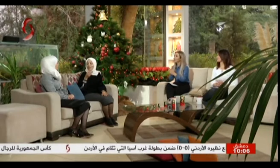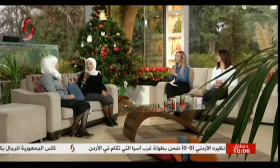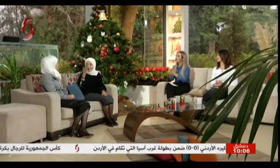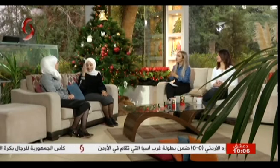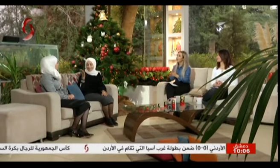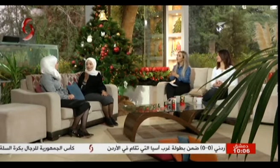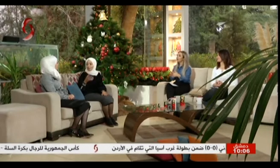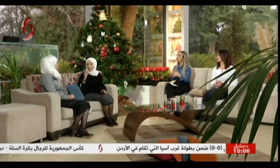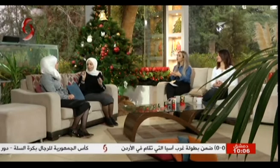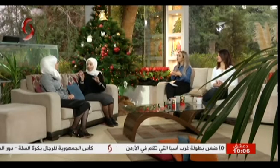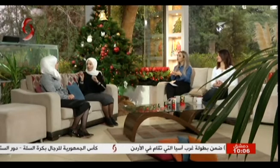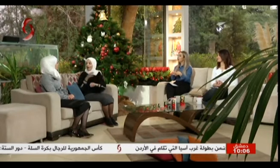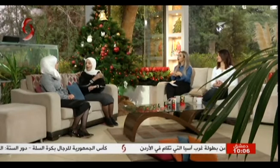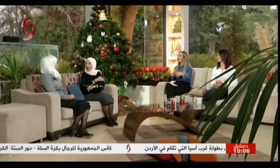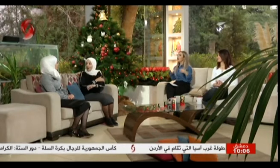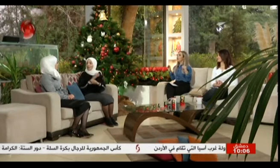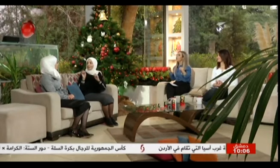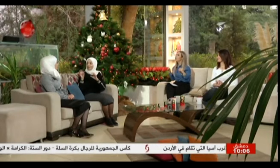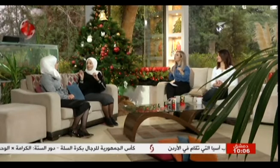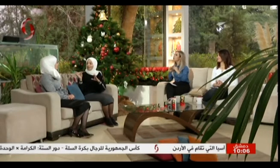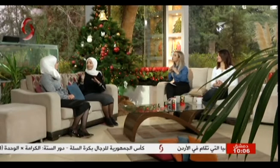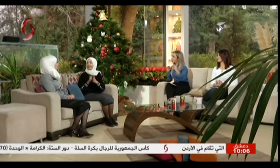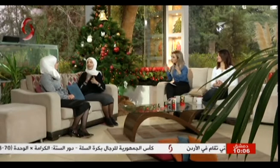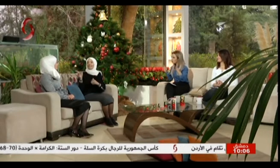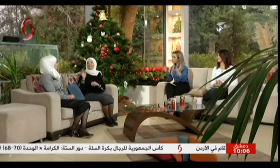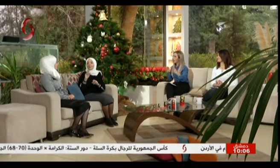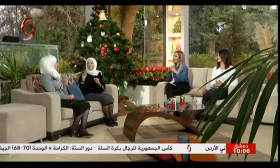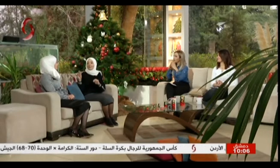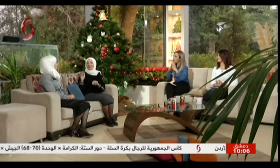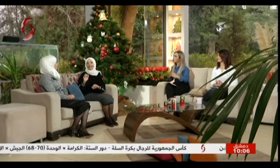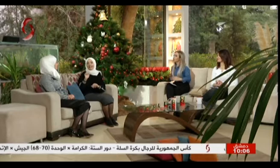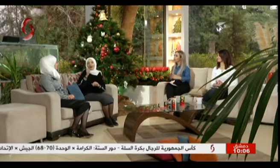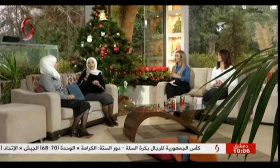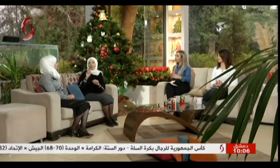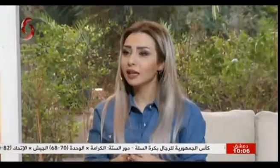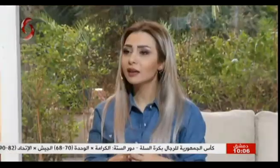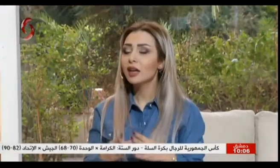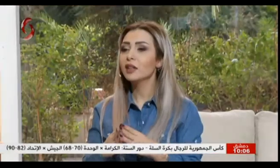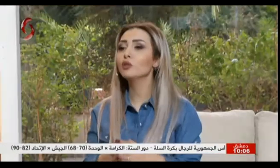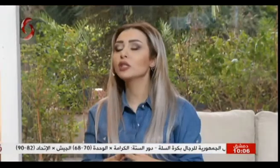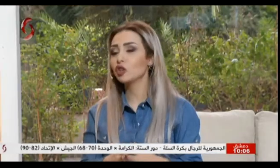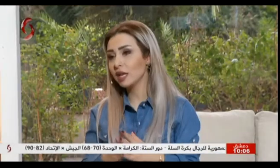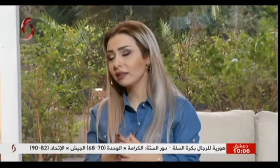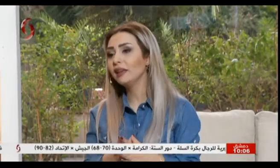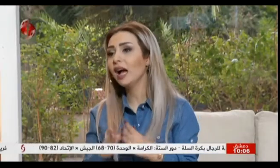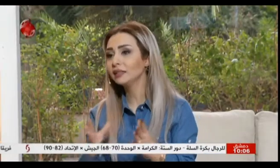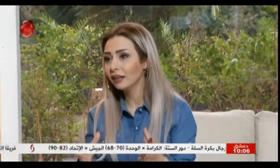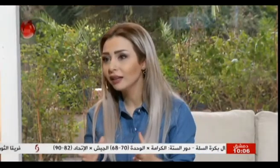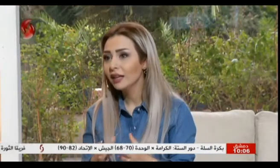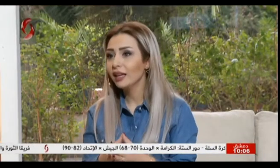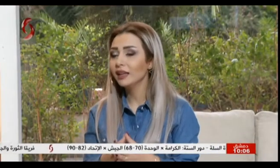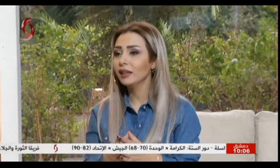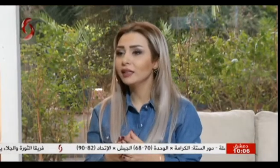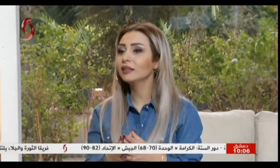على هيدي القوة اللي عم تكوني فيها. أنت نموذج هلا موجودة عنا، نموذج صحيح. لكل